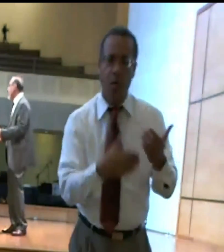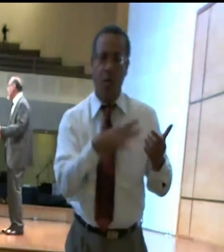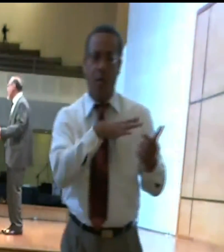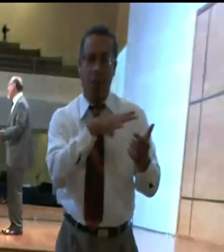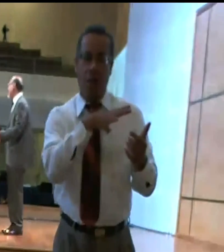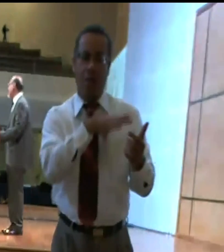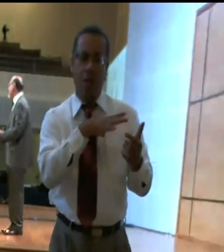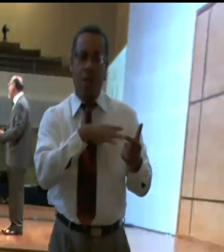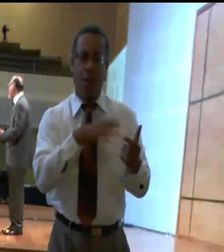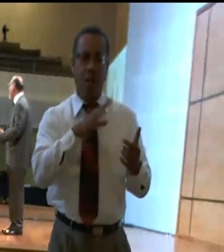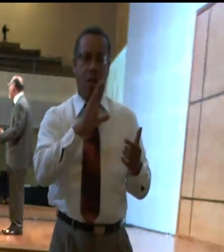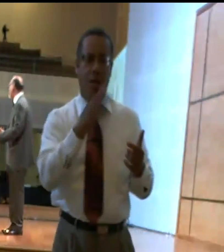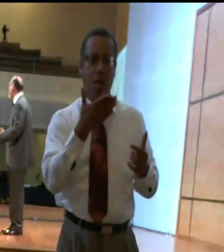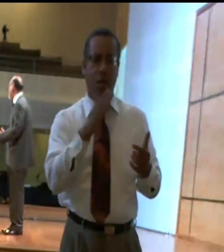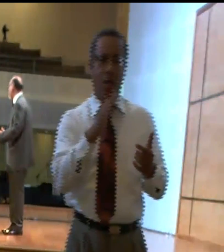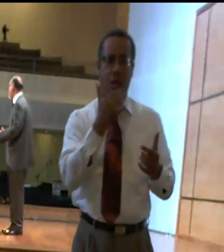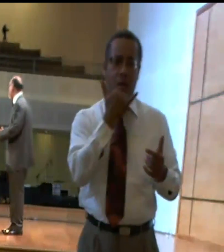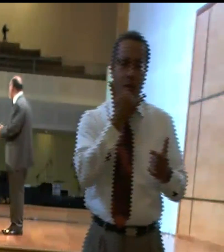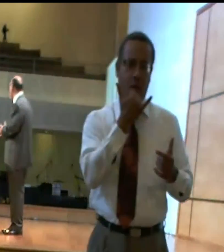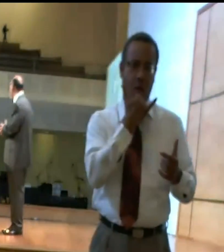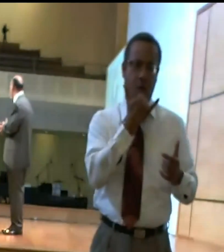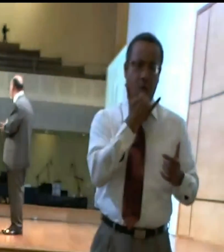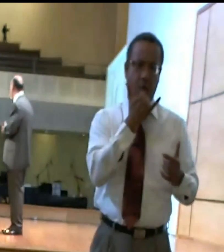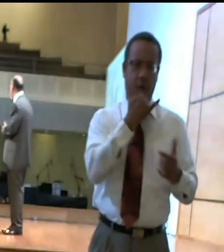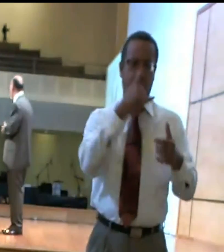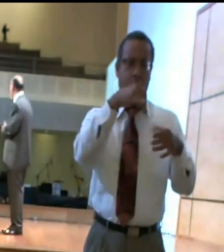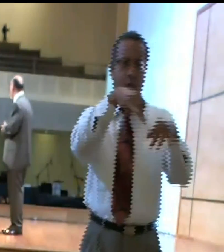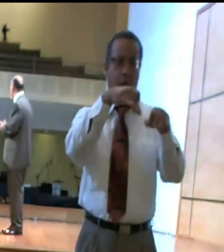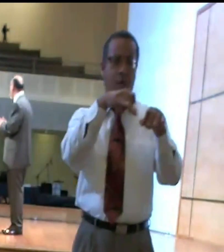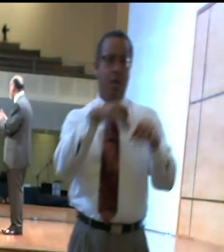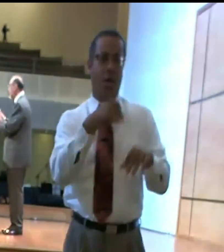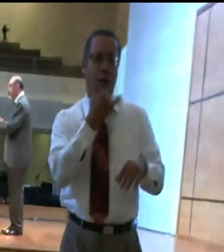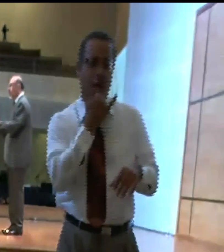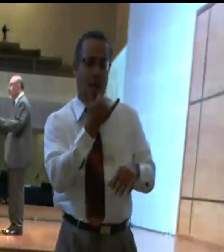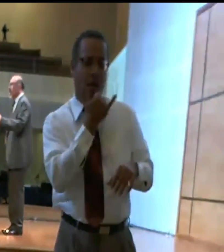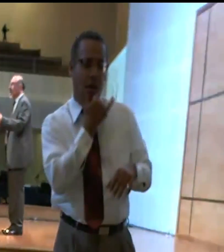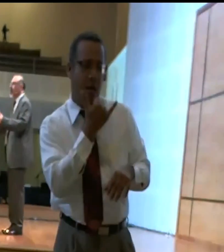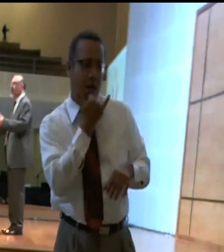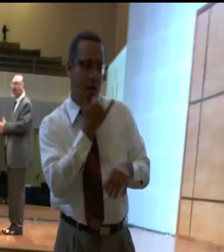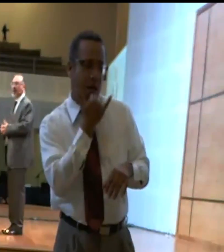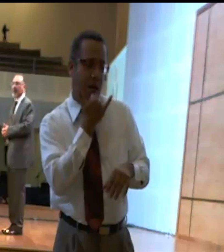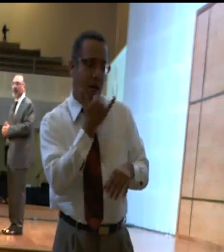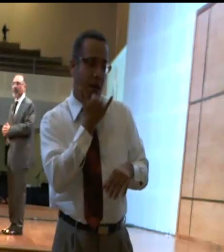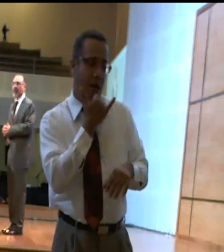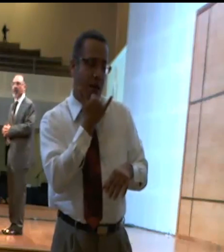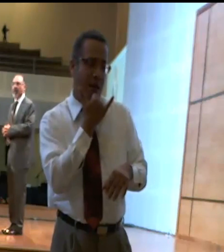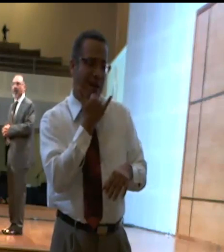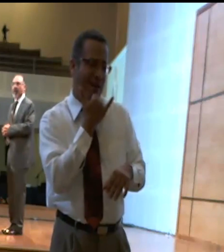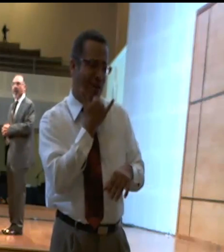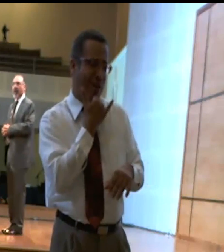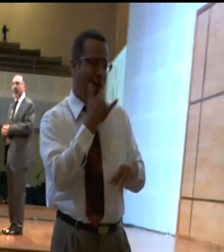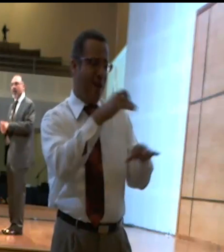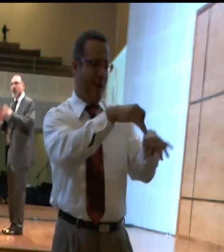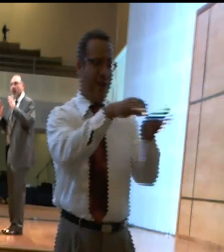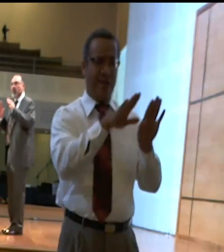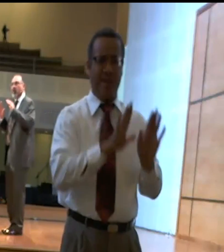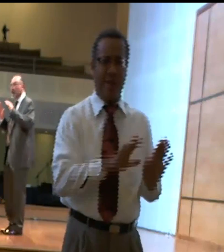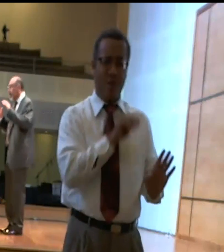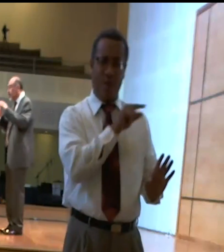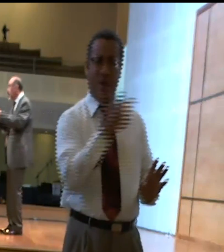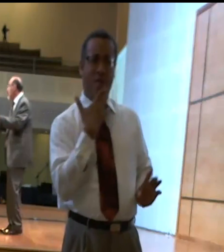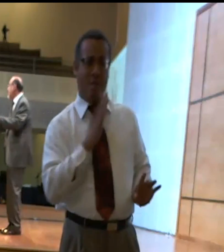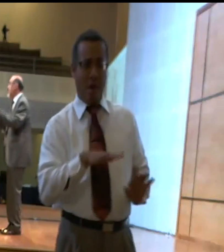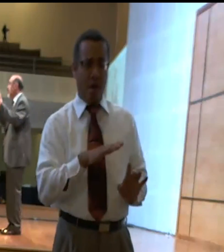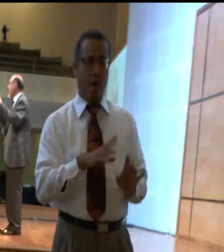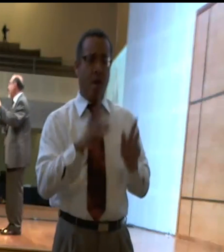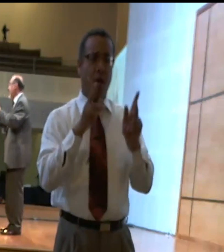y el niño le dijo: mami, parece que nos equivocamos de entierro. Pues el niño conocía muy bien al hombre. Hermanos, cuando